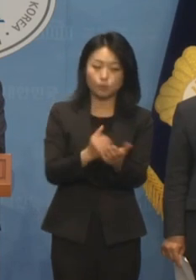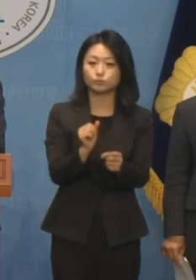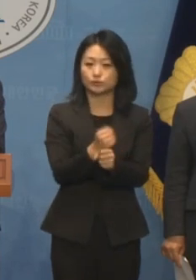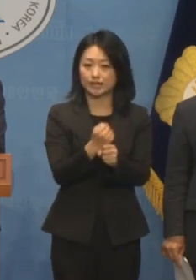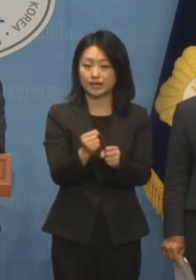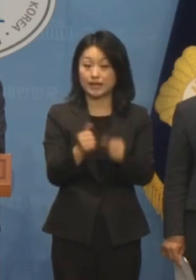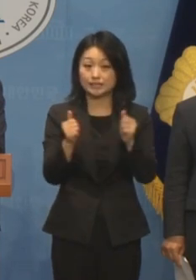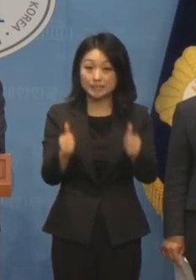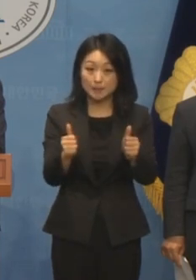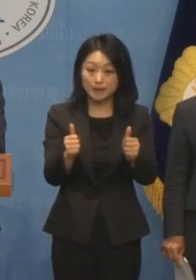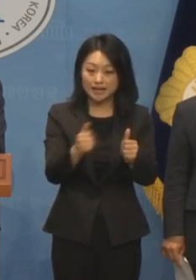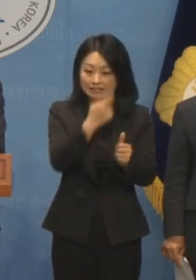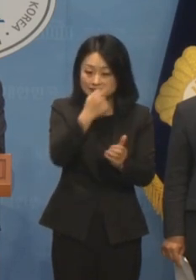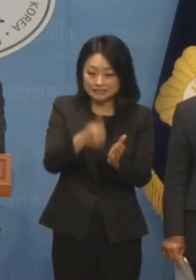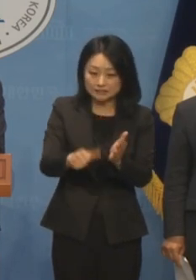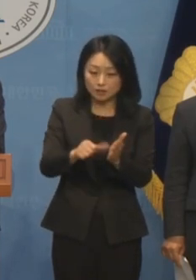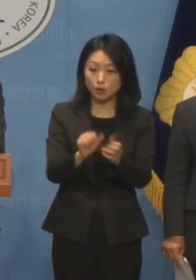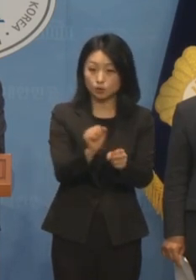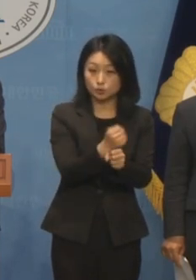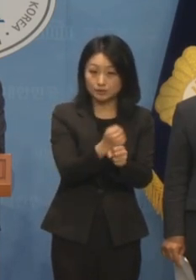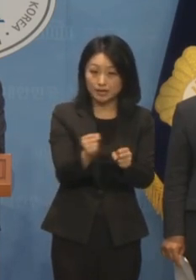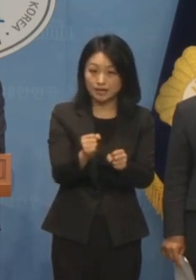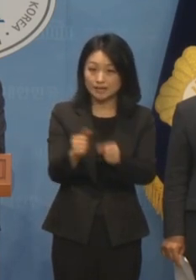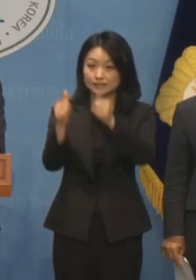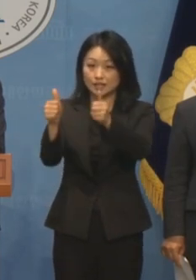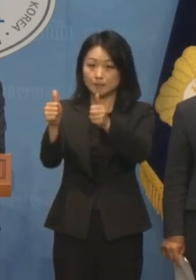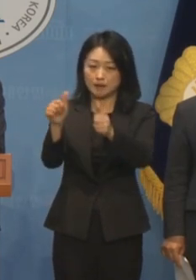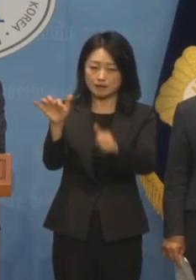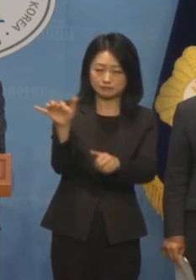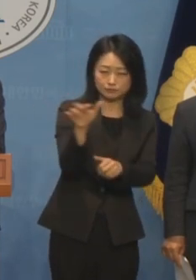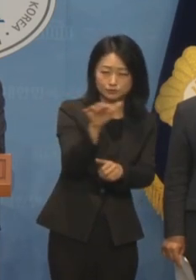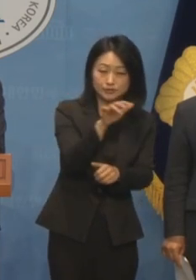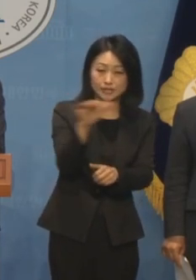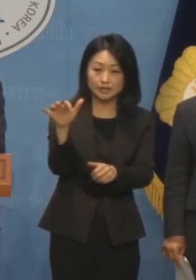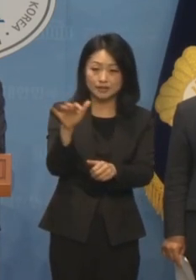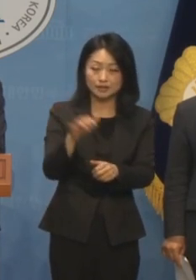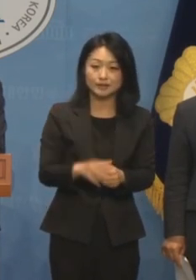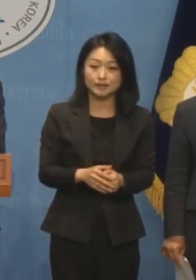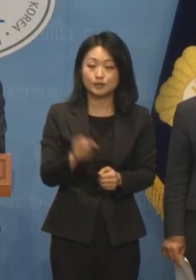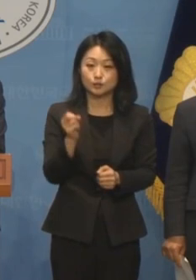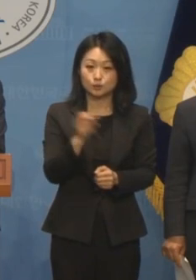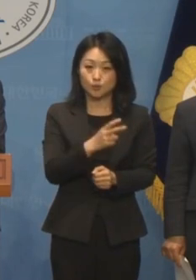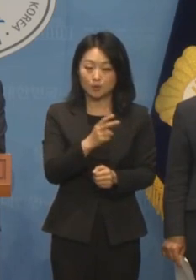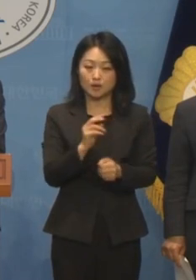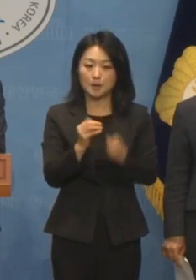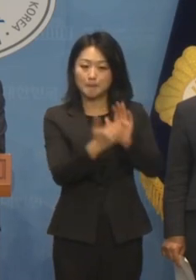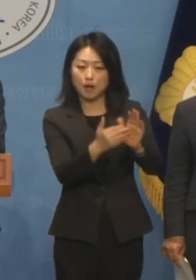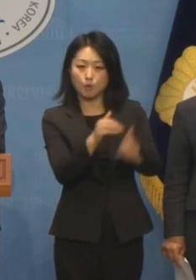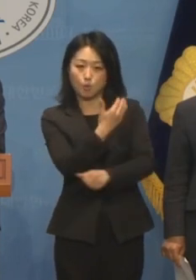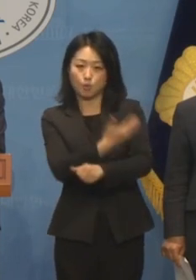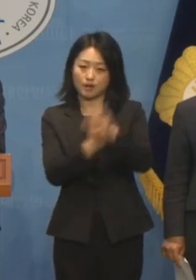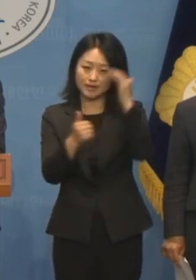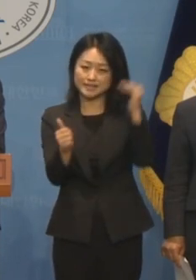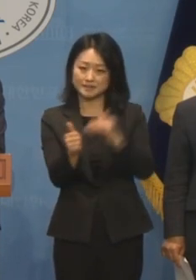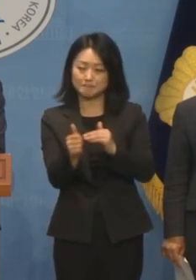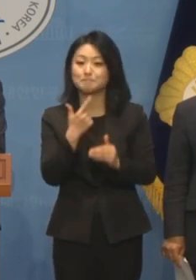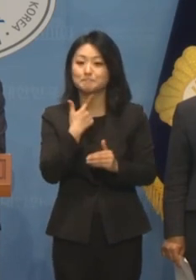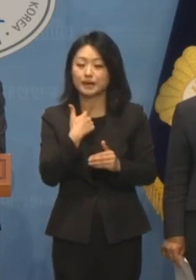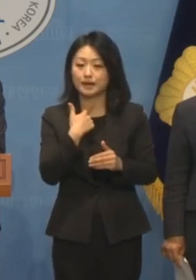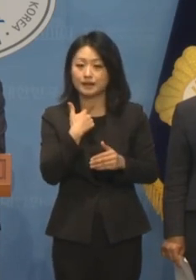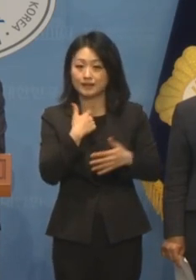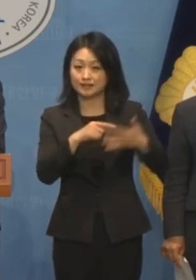재판 증거를 조작해 사법부를 유린하고 피고인의 방어권을 침해한 사례입니다.